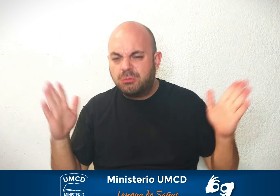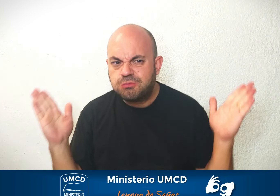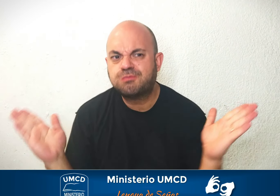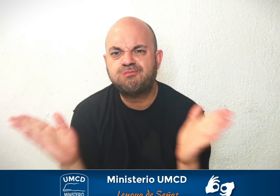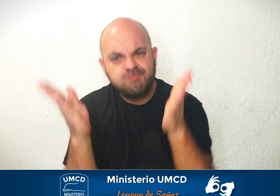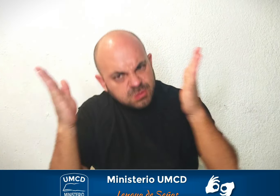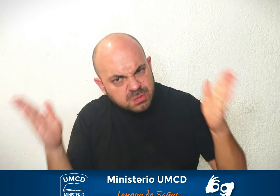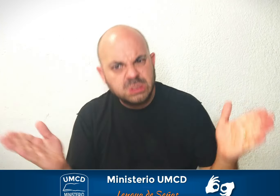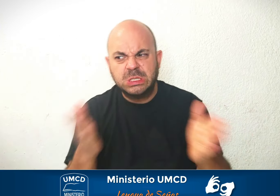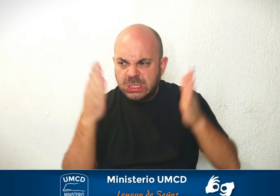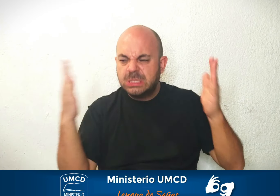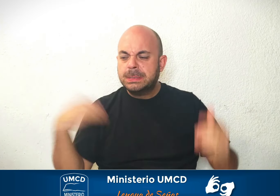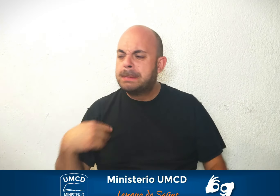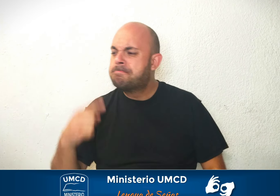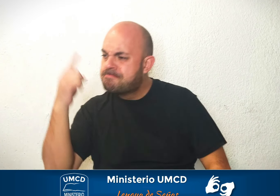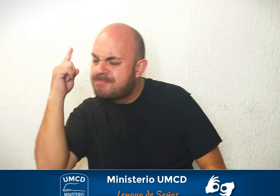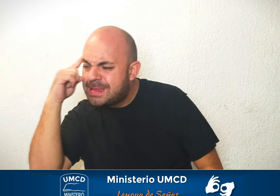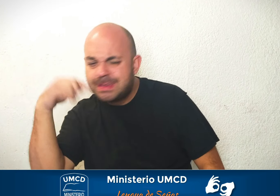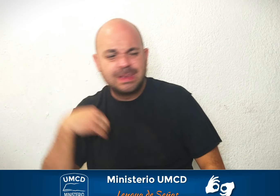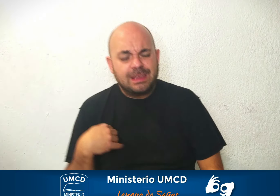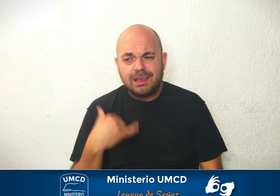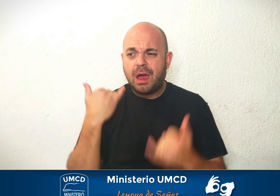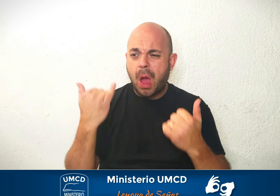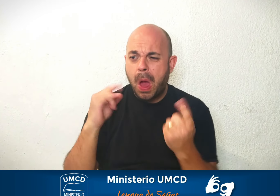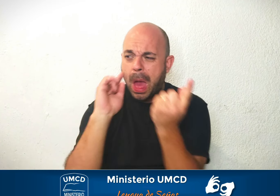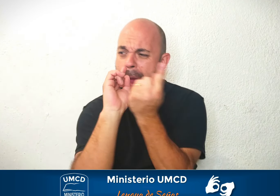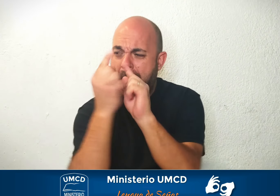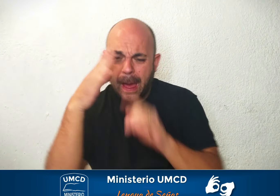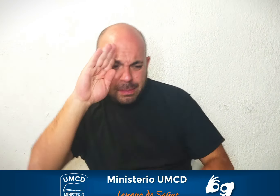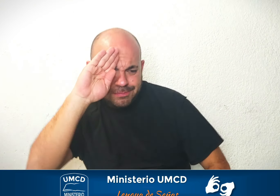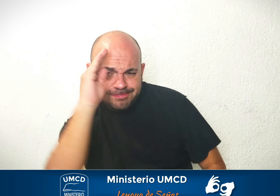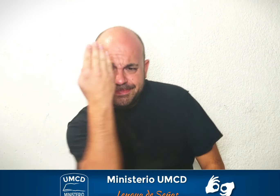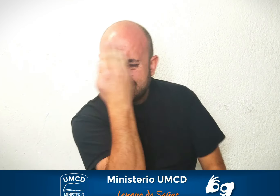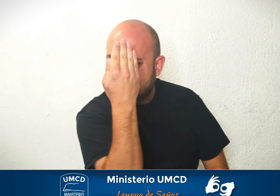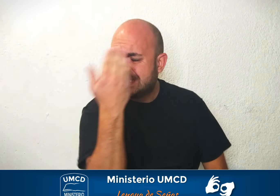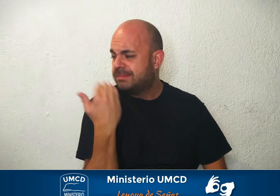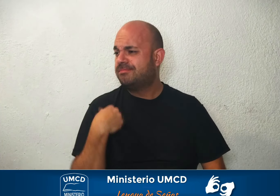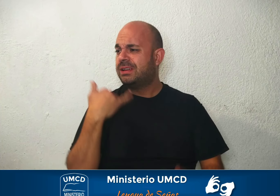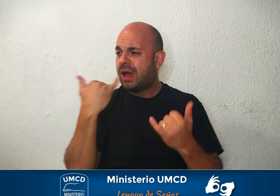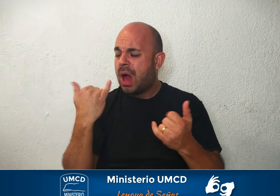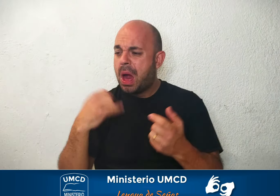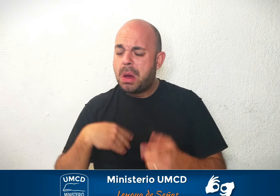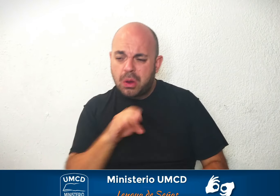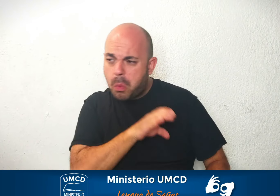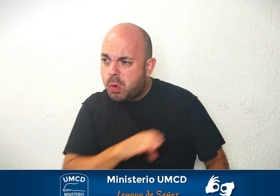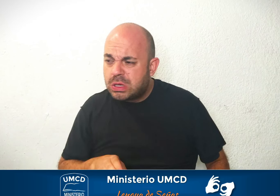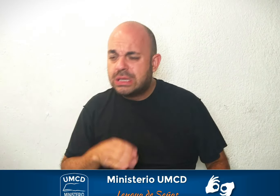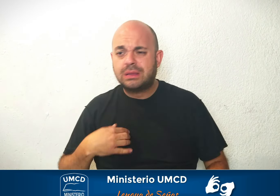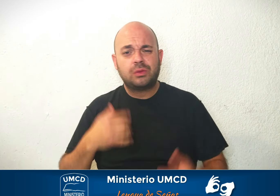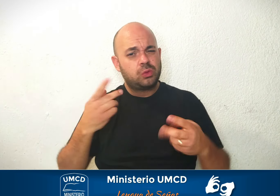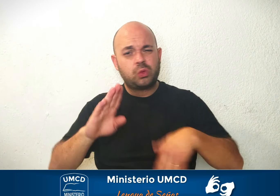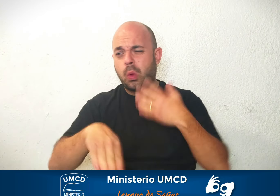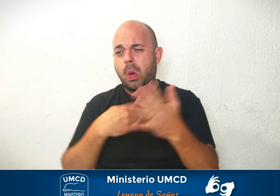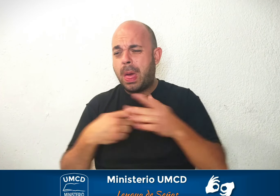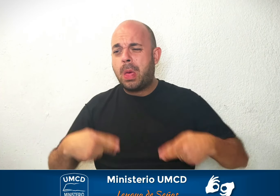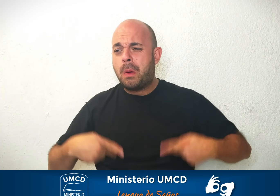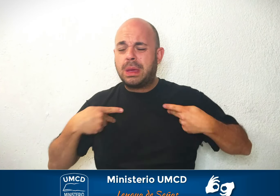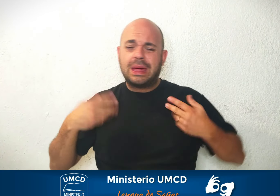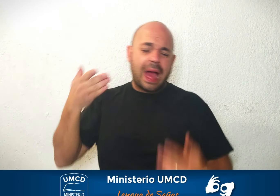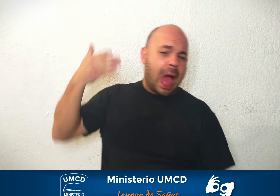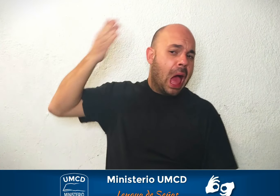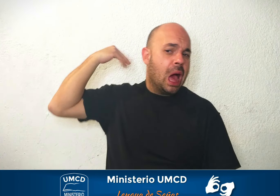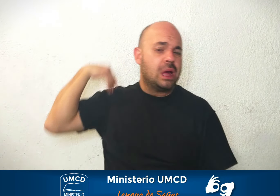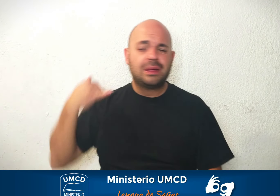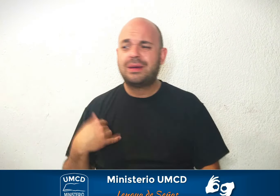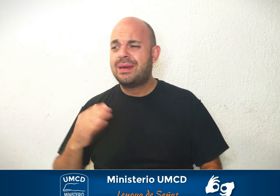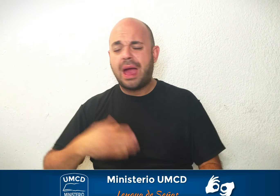el propósito de hacerles recapacitar a las personas que estaban dentro de la iglesia en Corinto a que cambien su